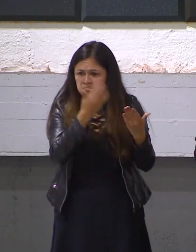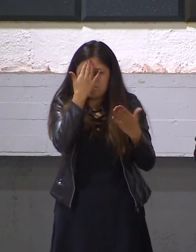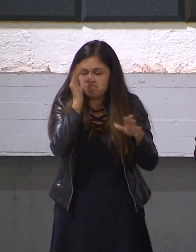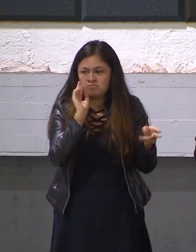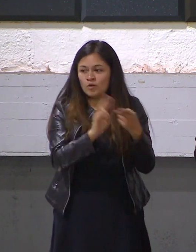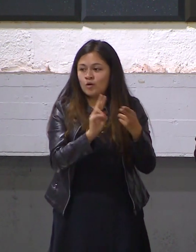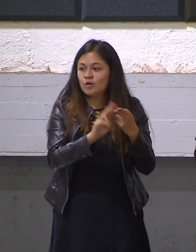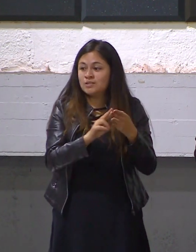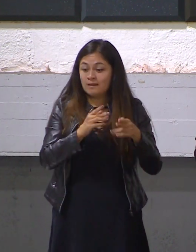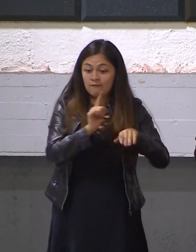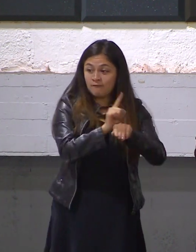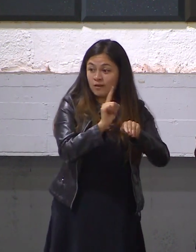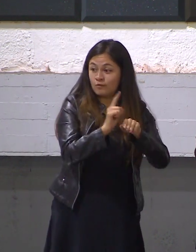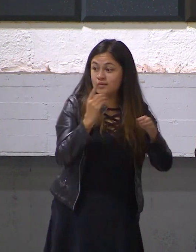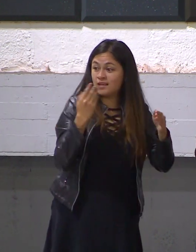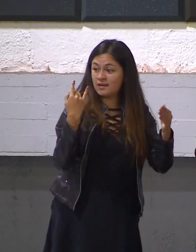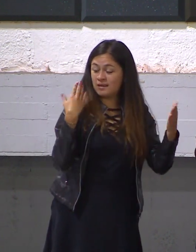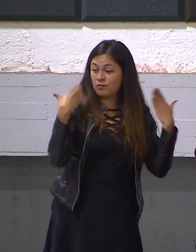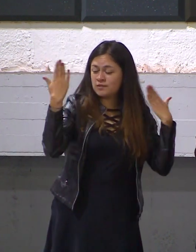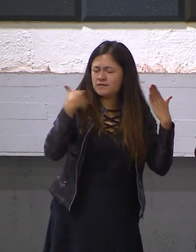misma universidad